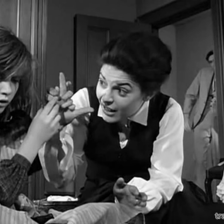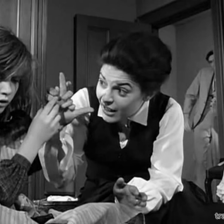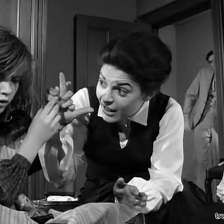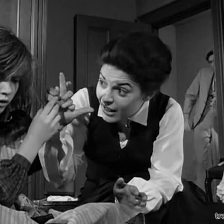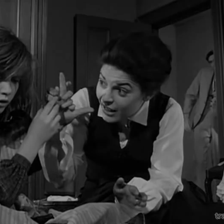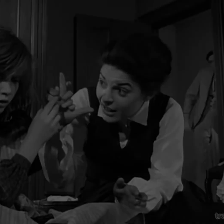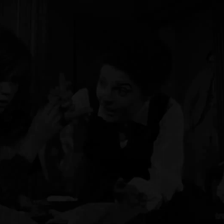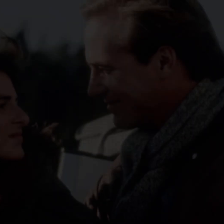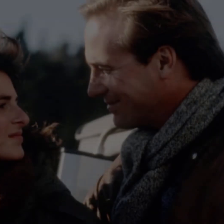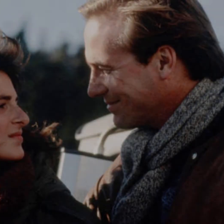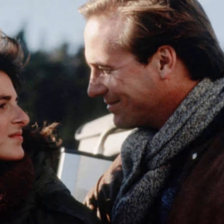Sullivan. En